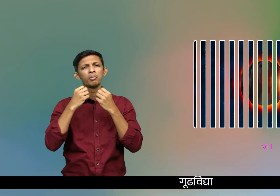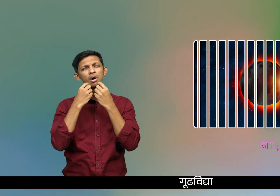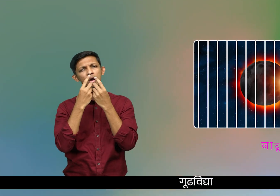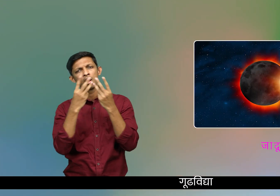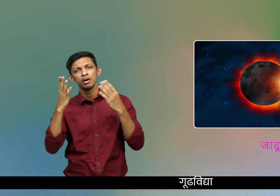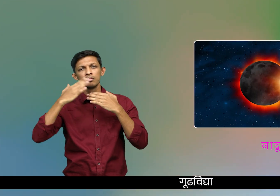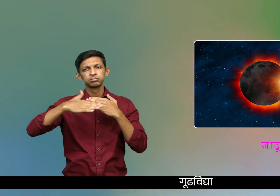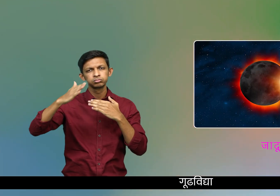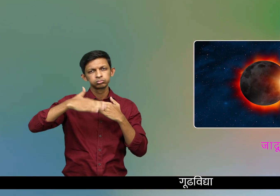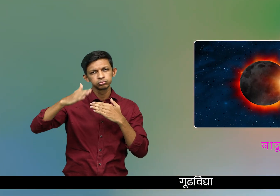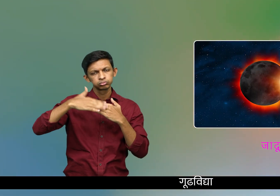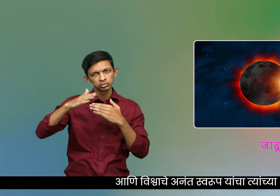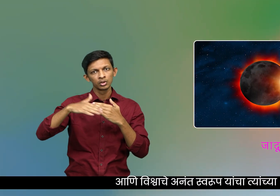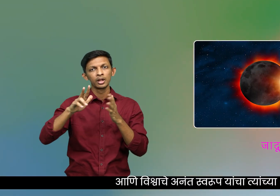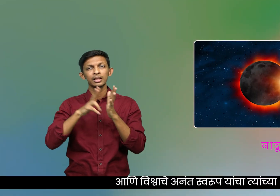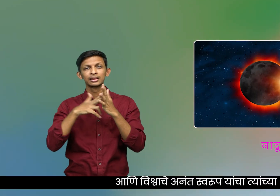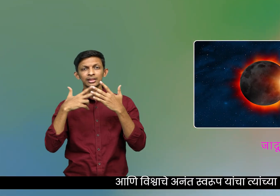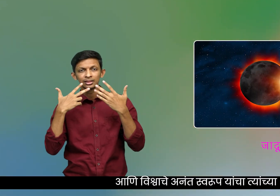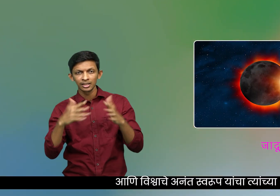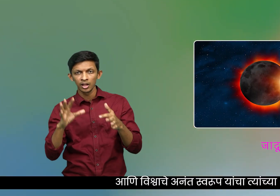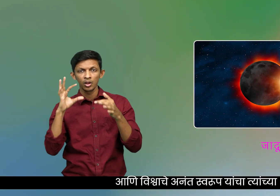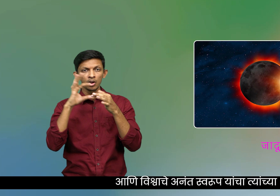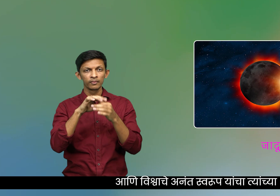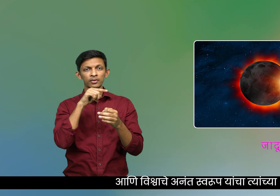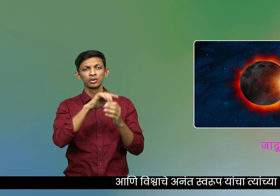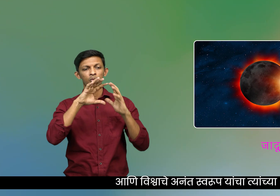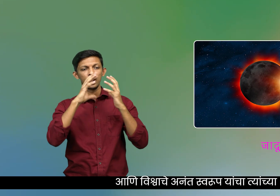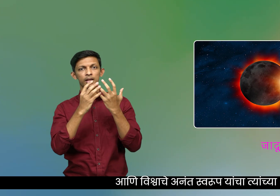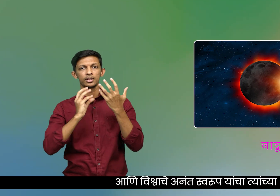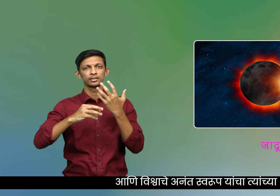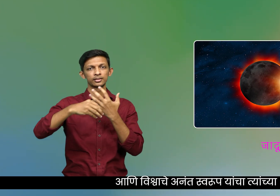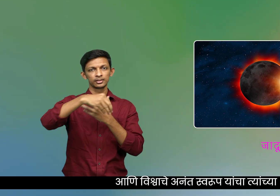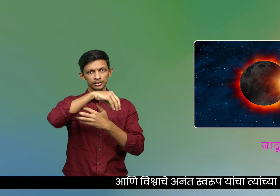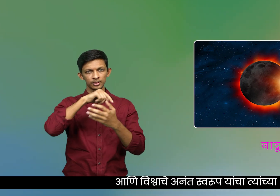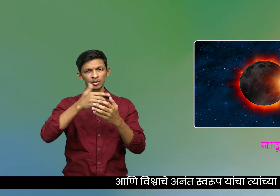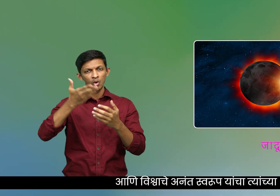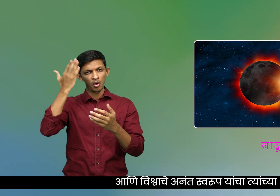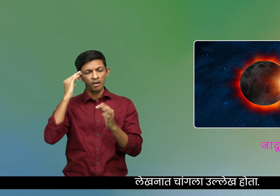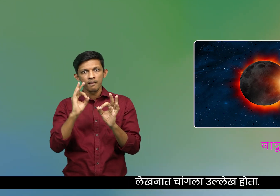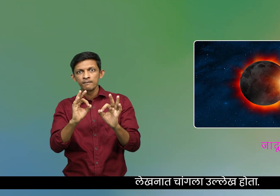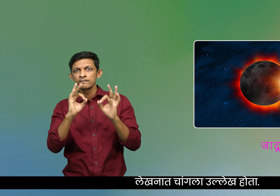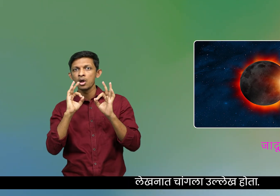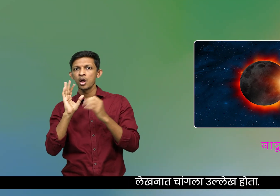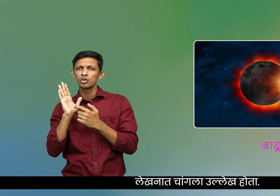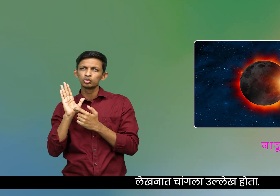गूढविद्या आणि विश्वाचे अनंत स्वरूप याचा त्याच्या